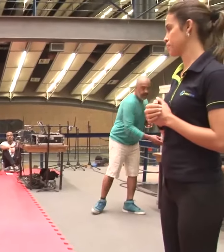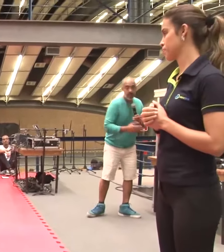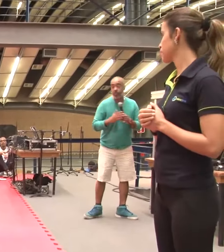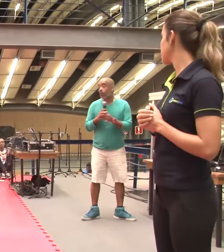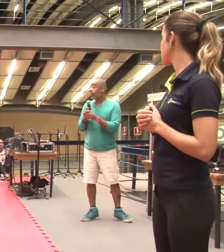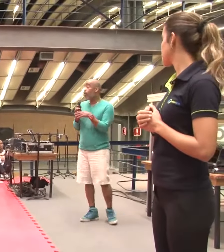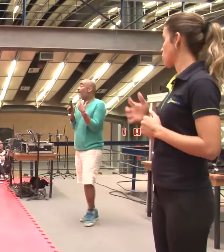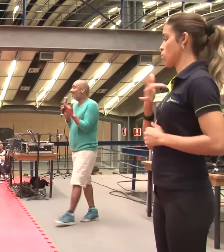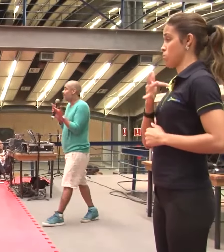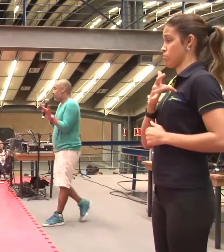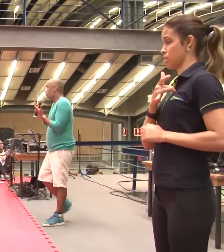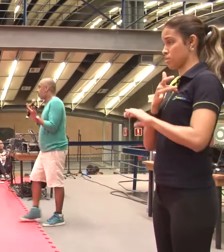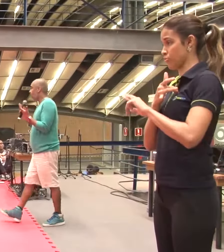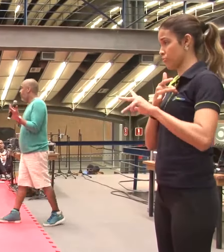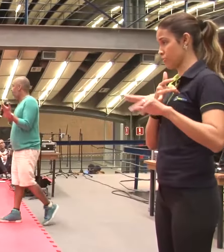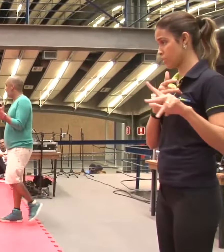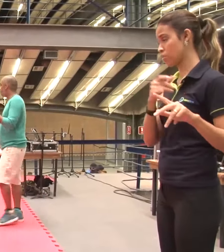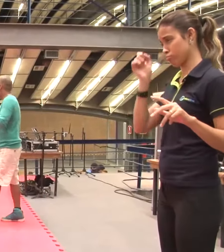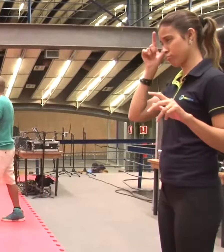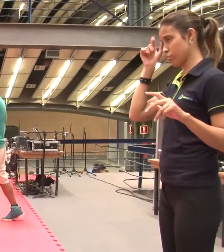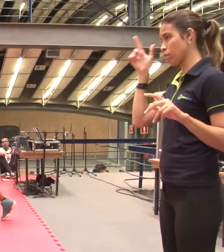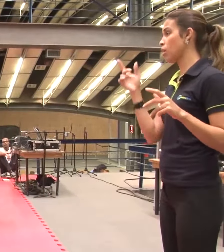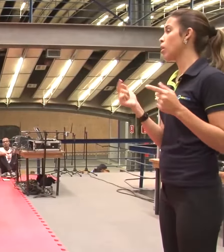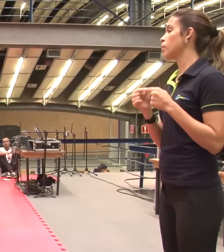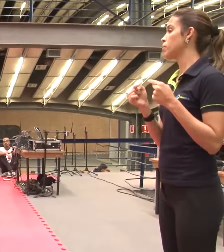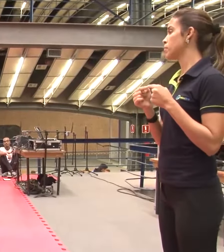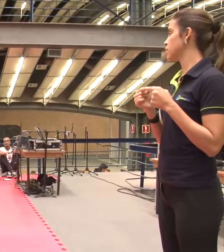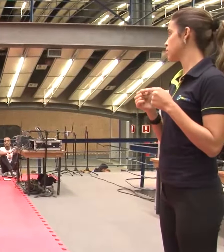Romance, novamente, os romances, culturalmente, eles são